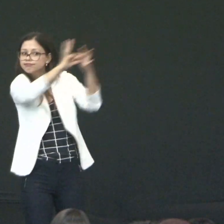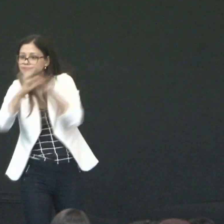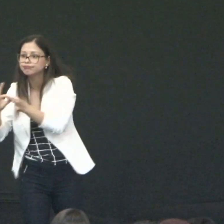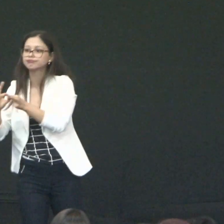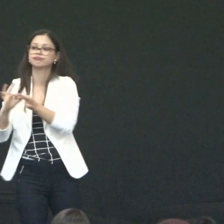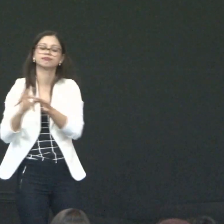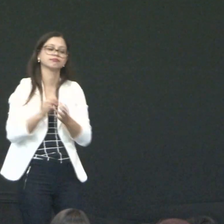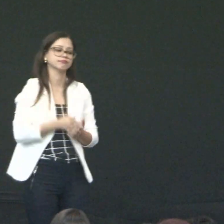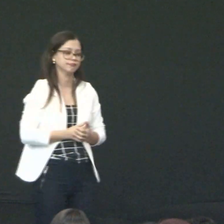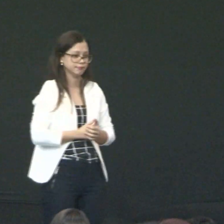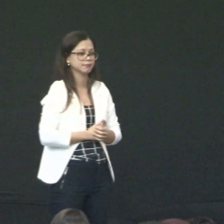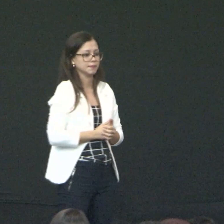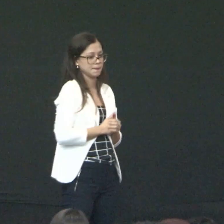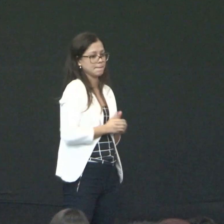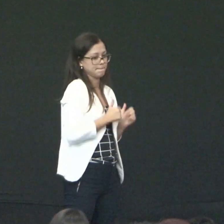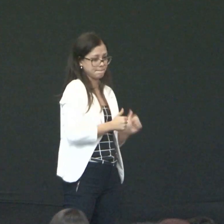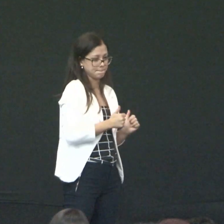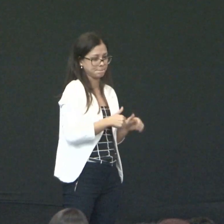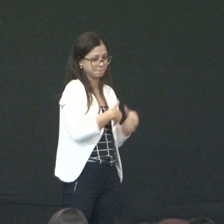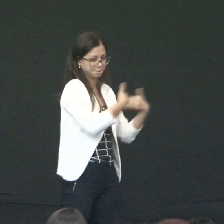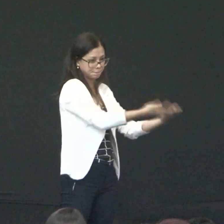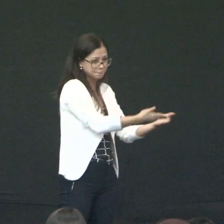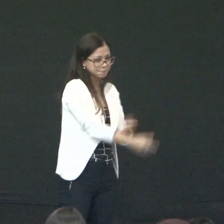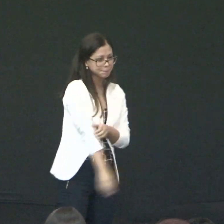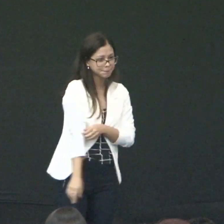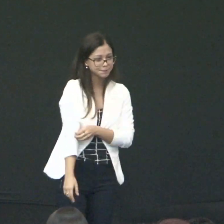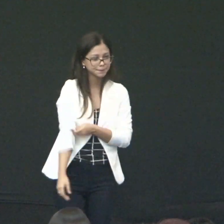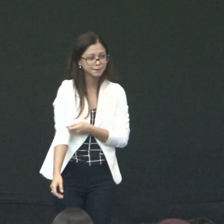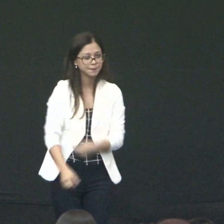sinais, para que eles tenham clareza do que está sendo dito.